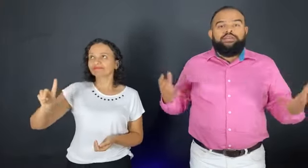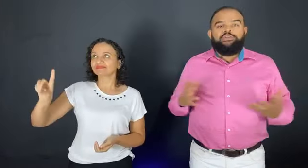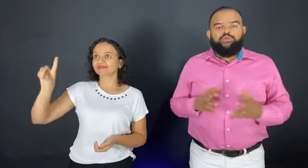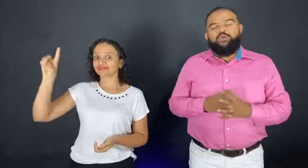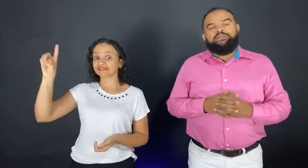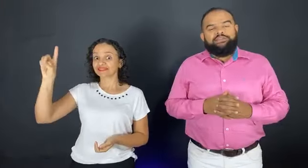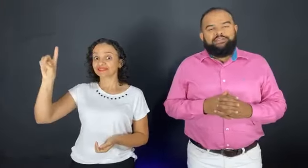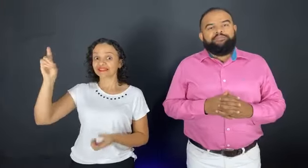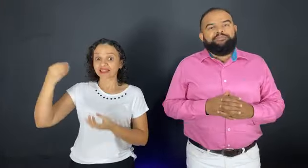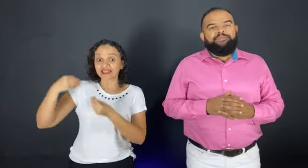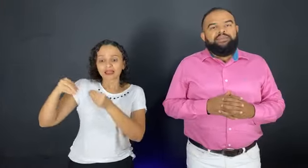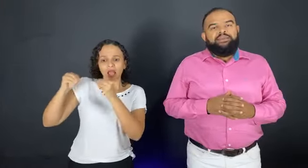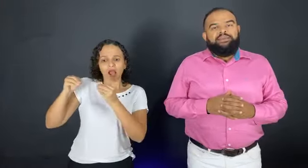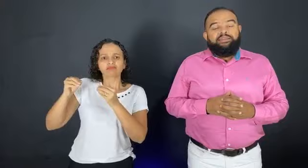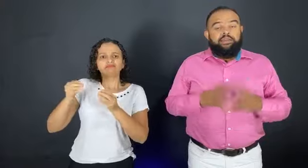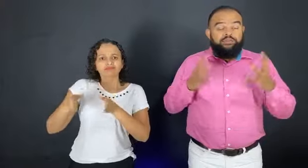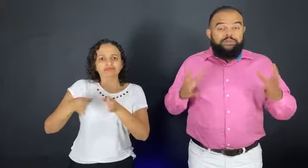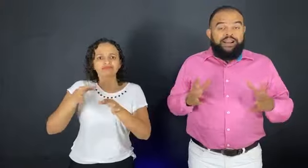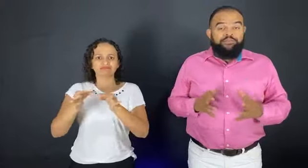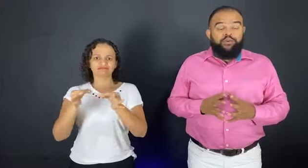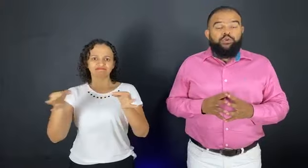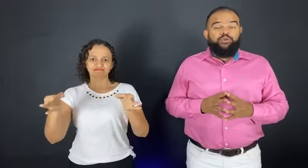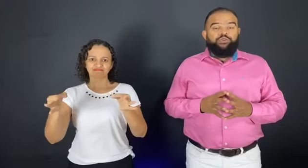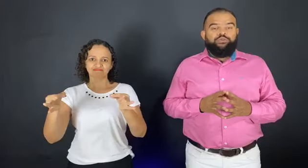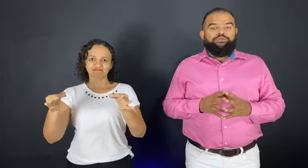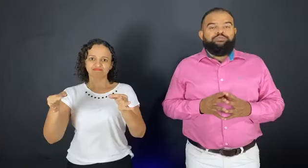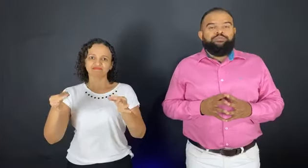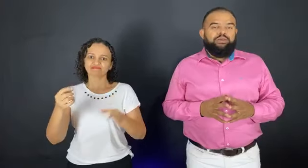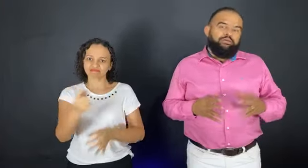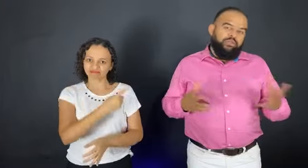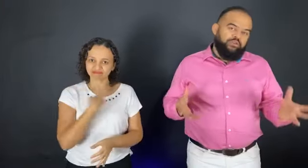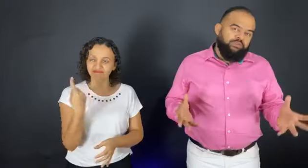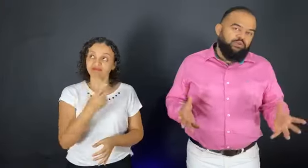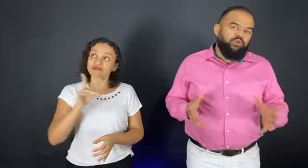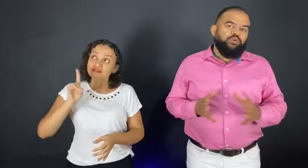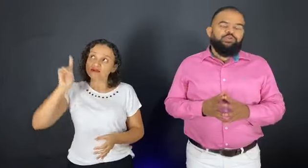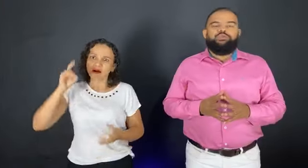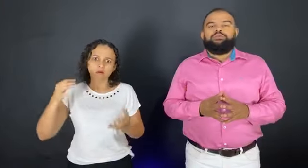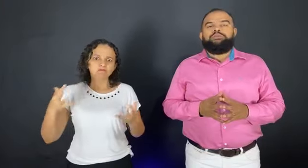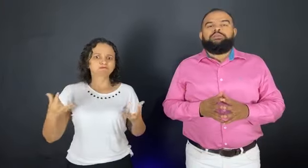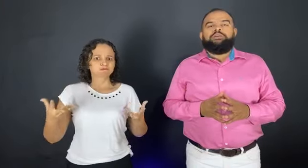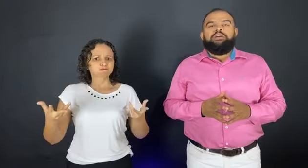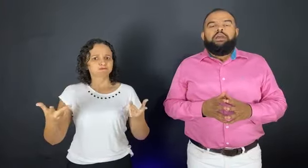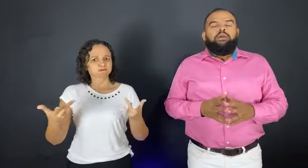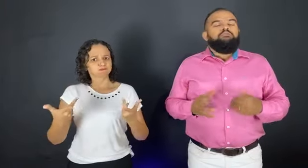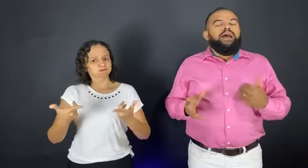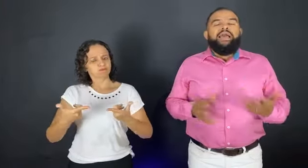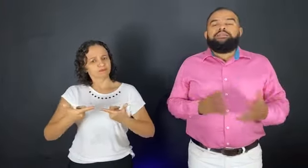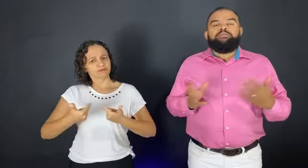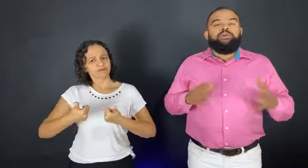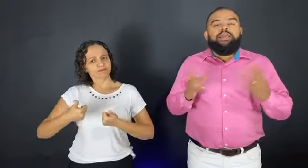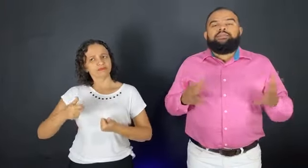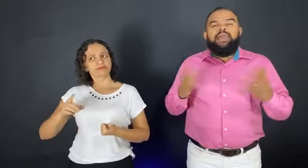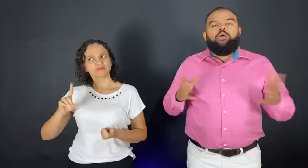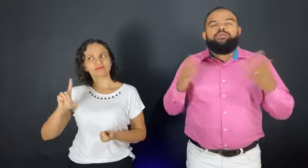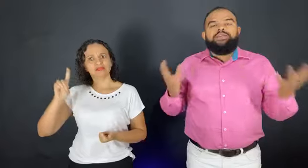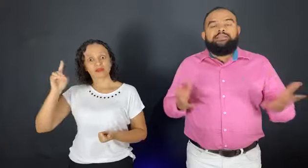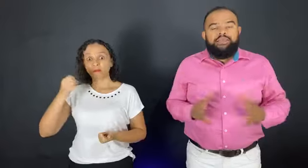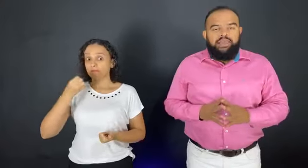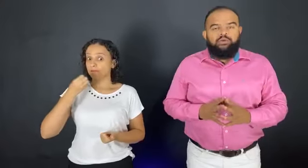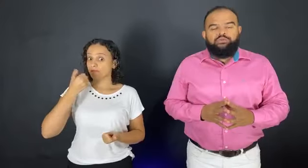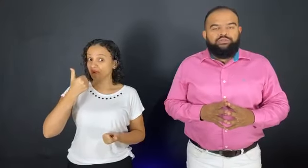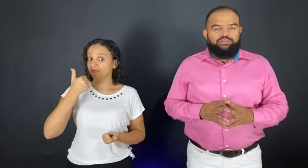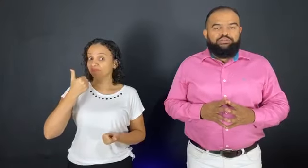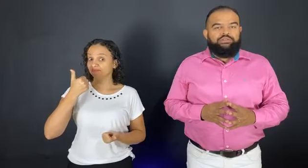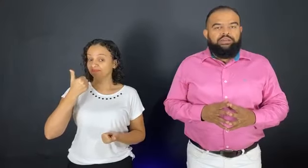com muitas coisas. Deus é maravilhoso, Deus é bondoso. Mas porque Deus